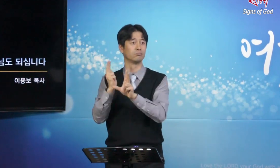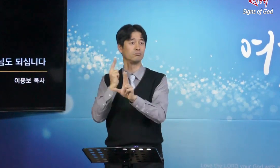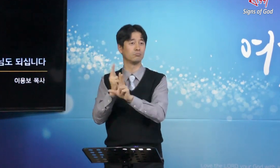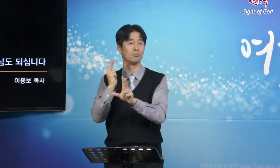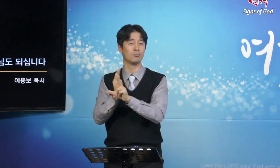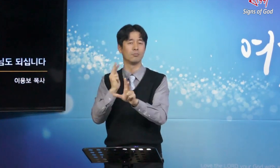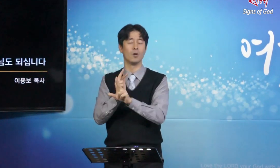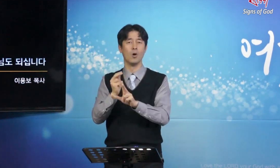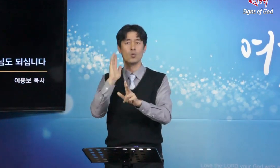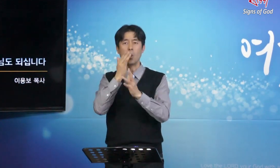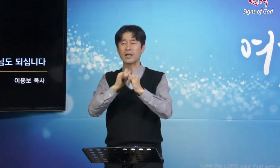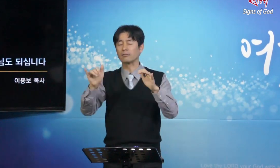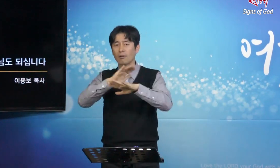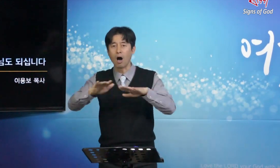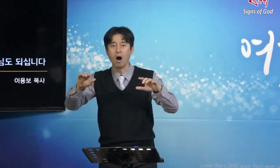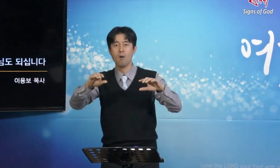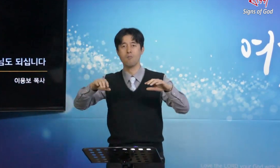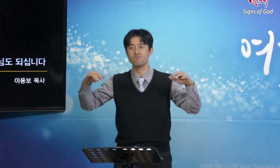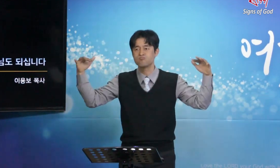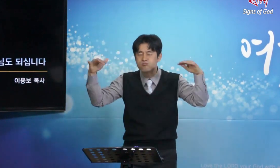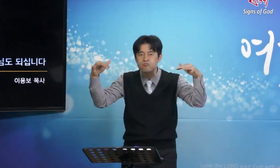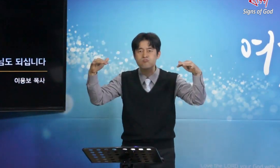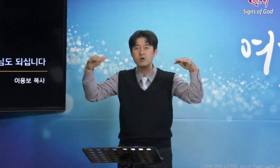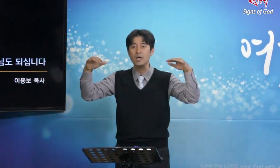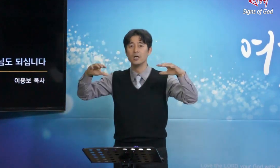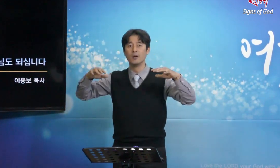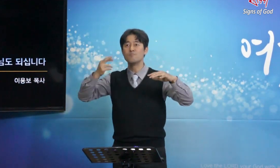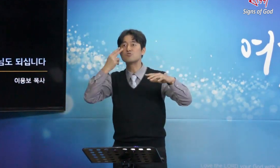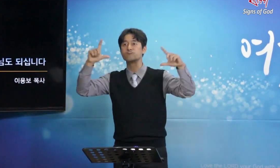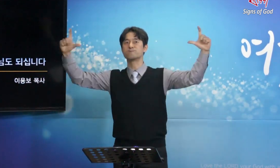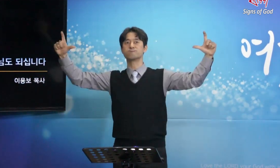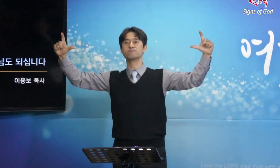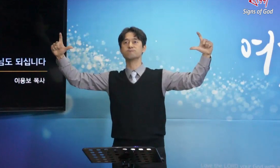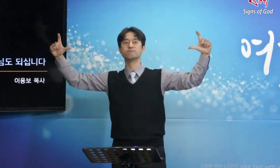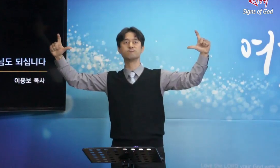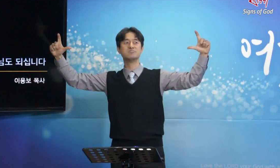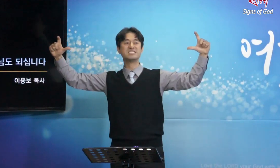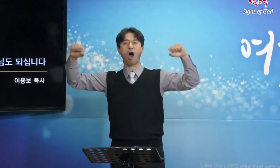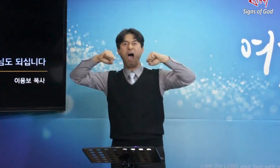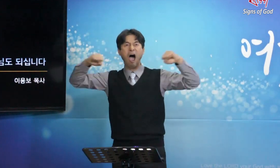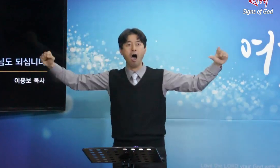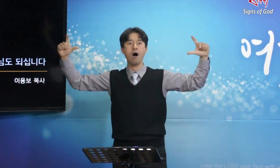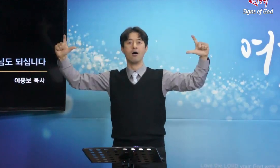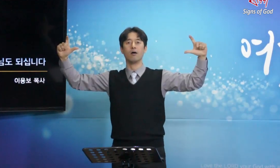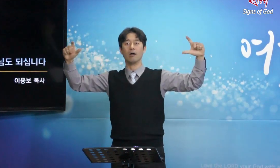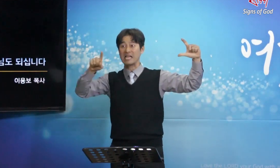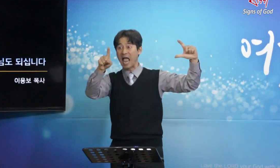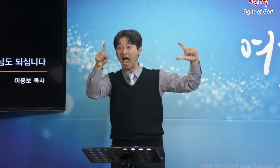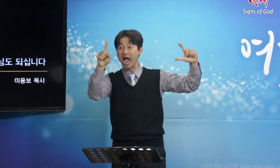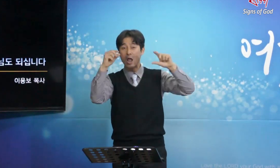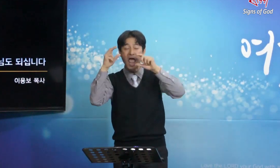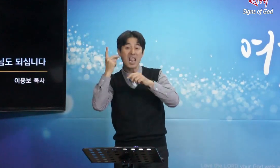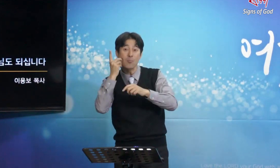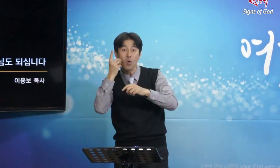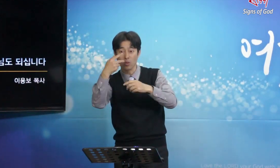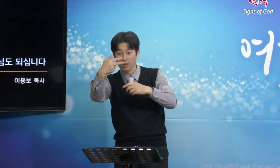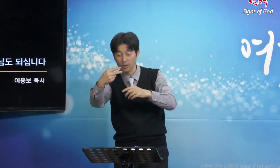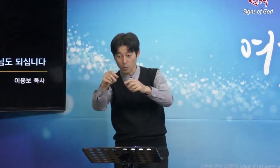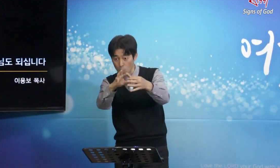매주 그렇게 올리시는 걸 보았어요. 농인분들이 그것에 미국 전역에 있는 농인들이